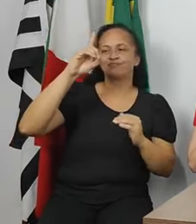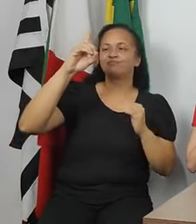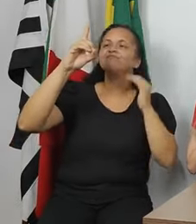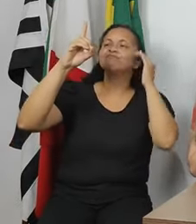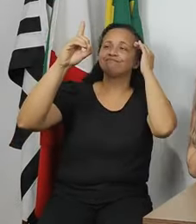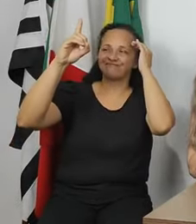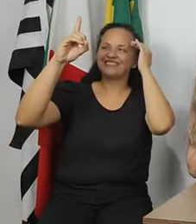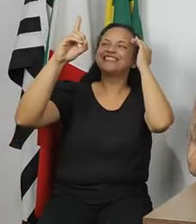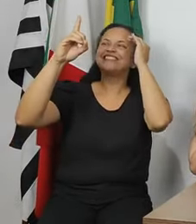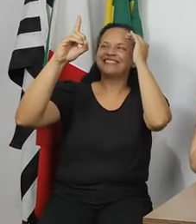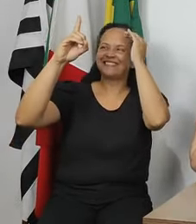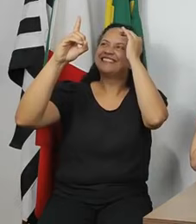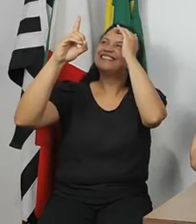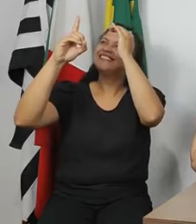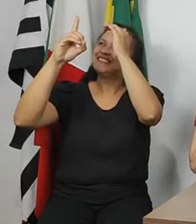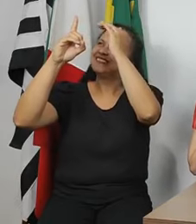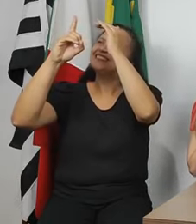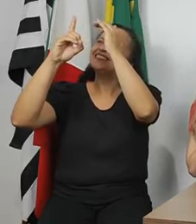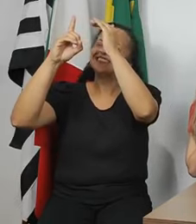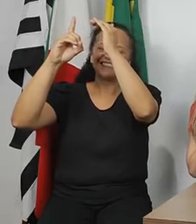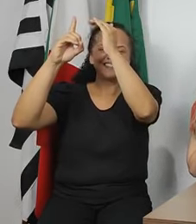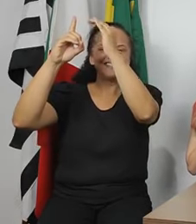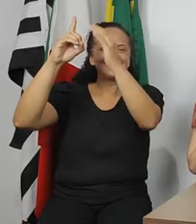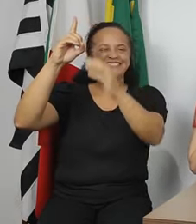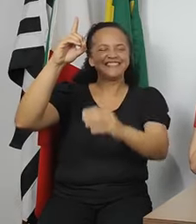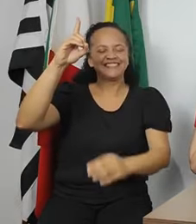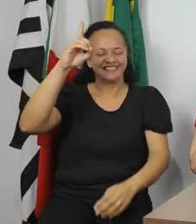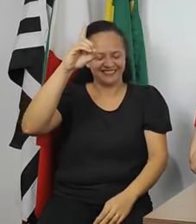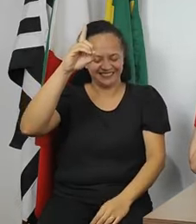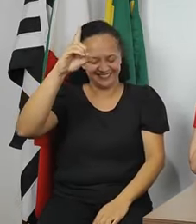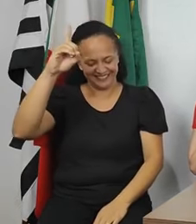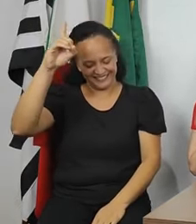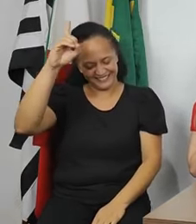Seja a honra,